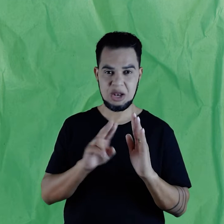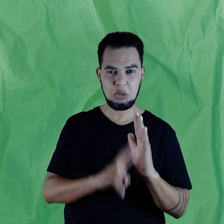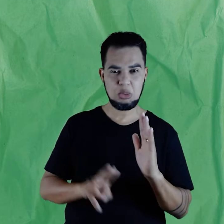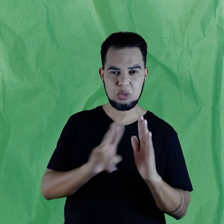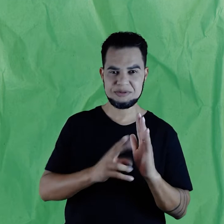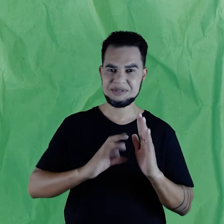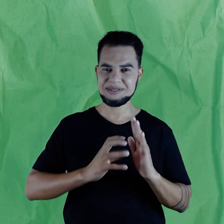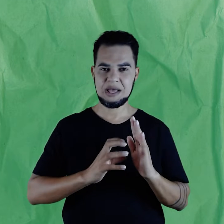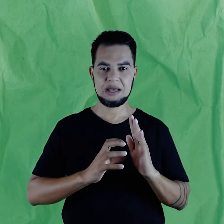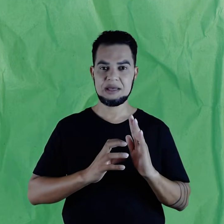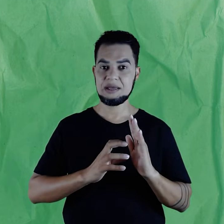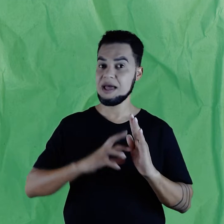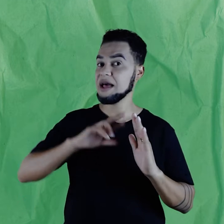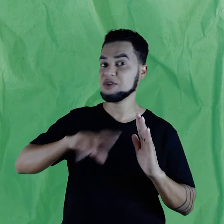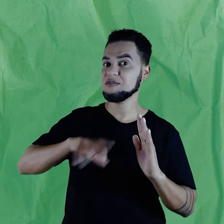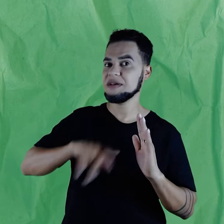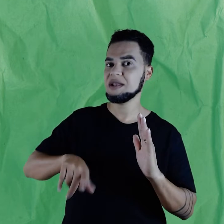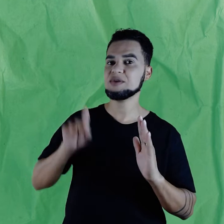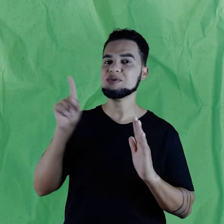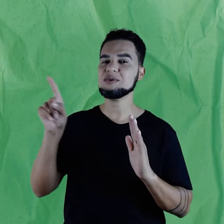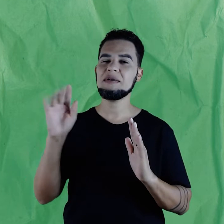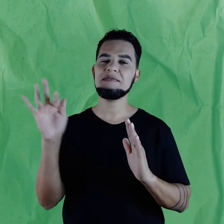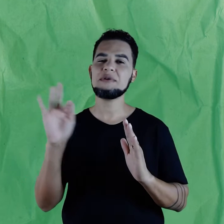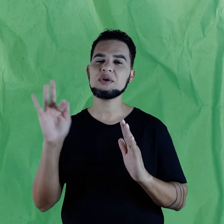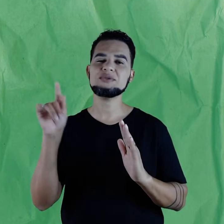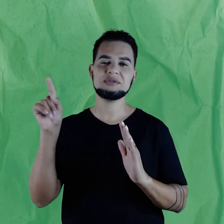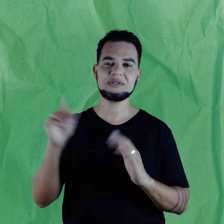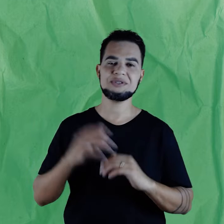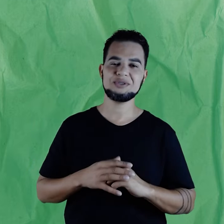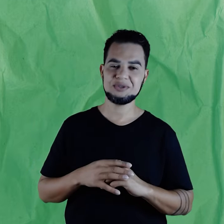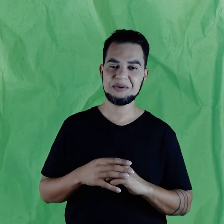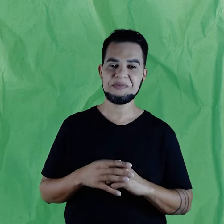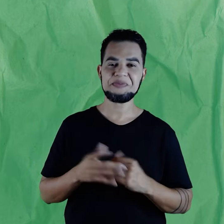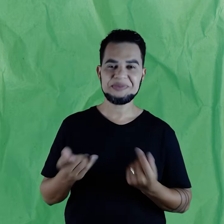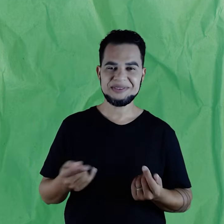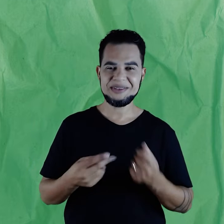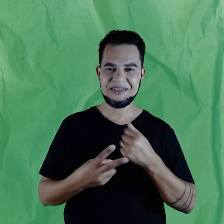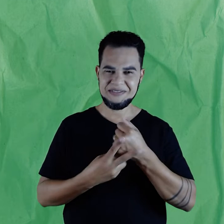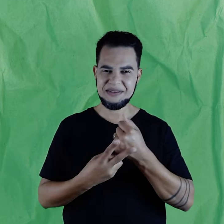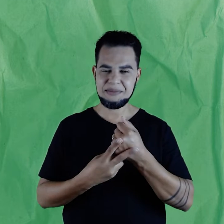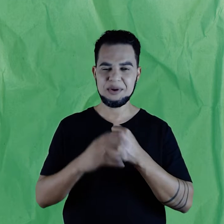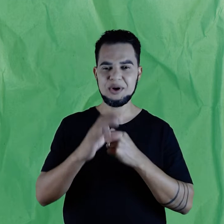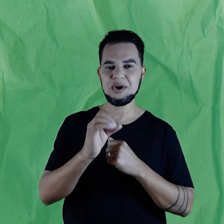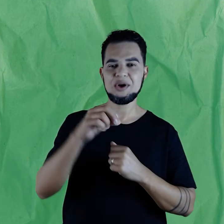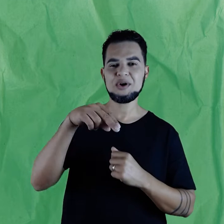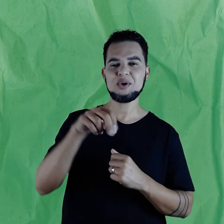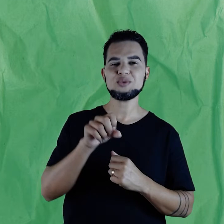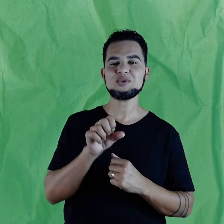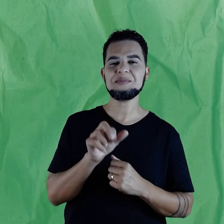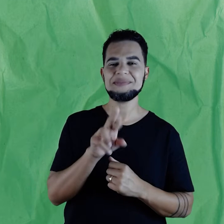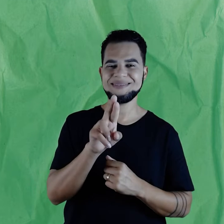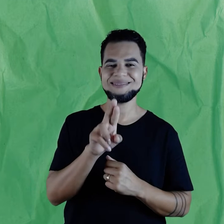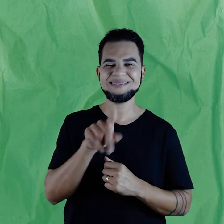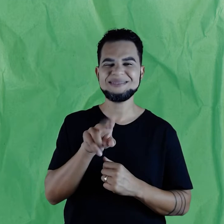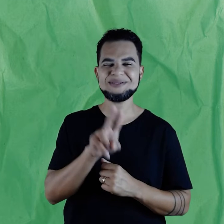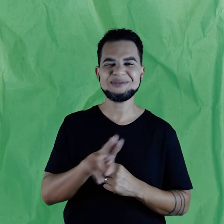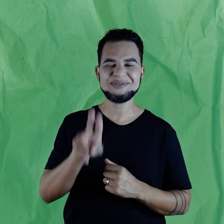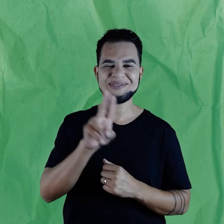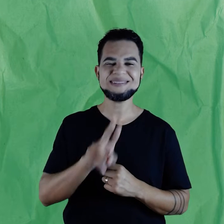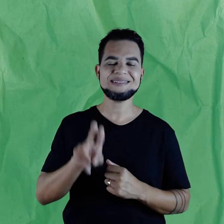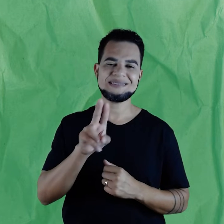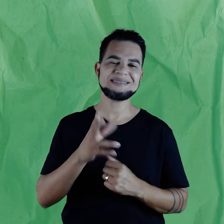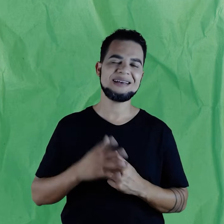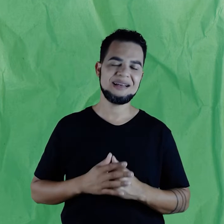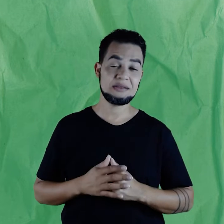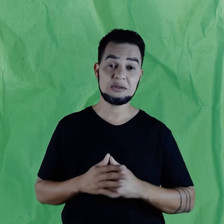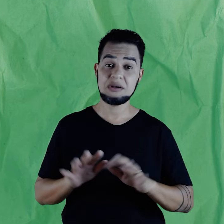mesma coisa que um front-end consumir uma API. Aliás, esse verbo consumir ele é muito utilizado pelos devs, mas muita gente aí